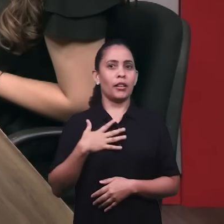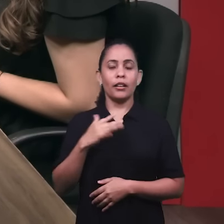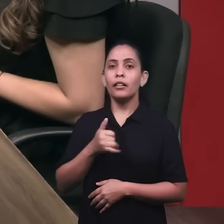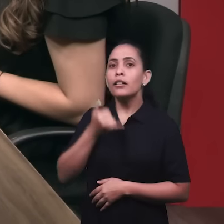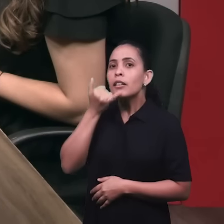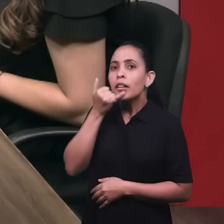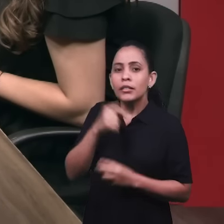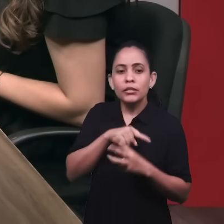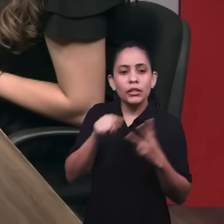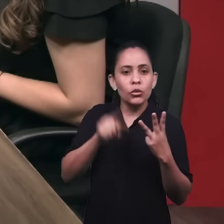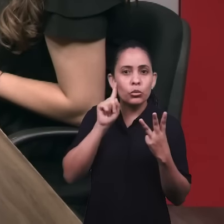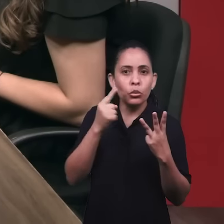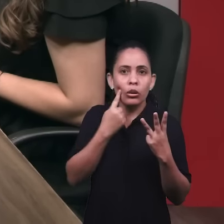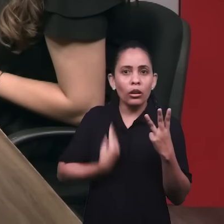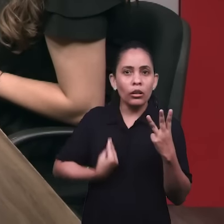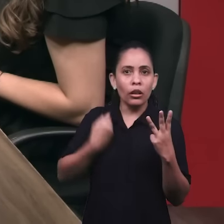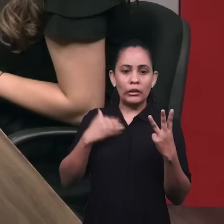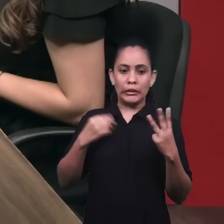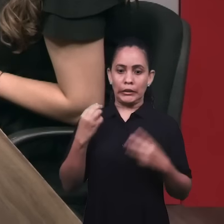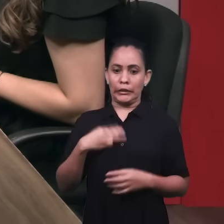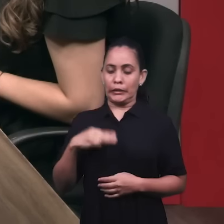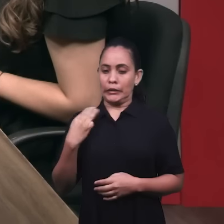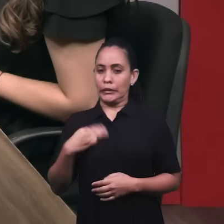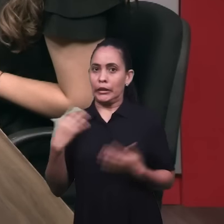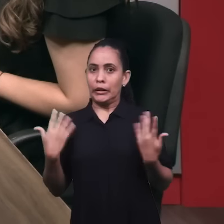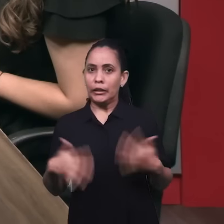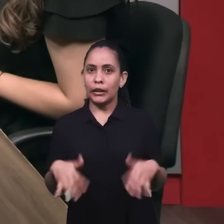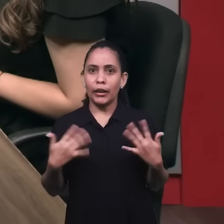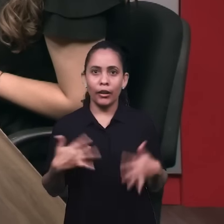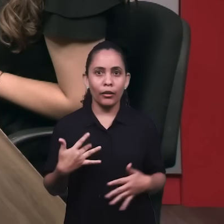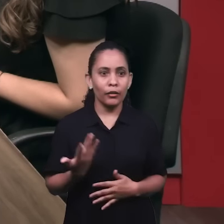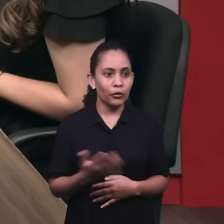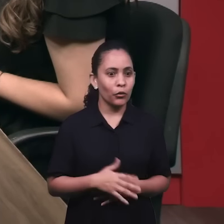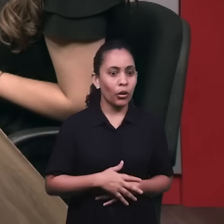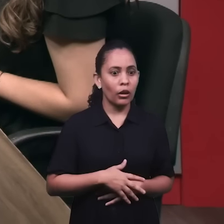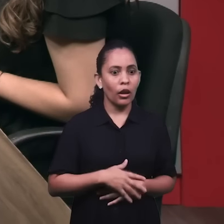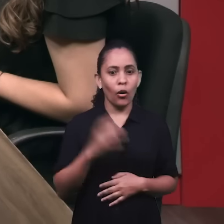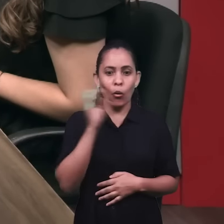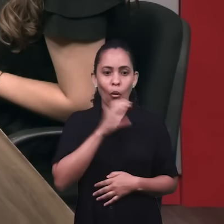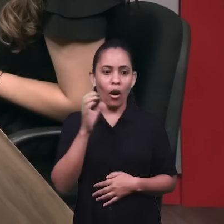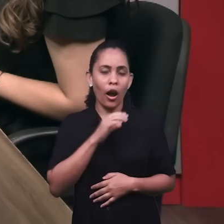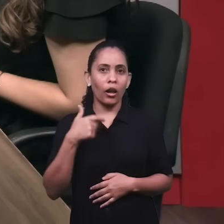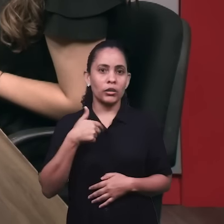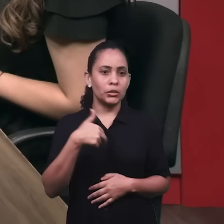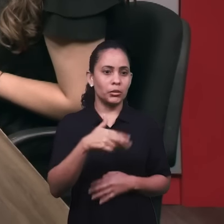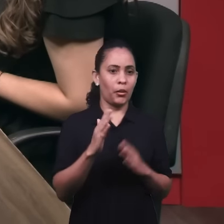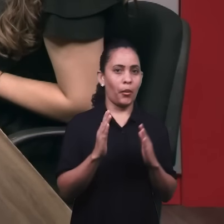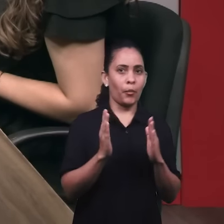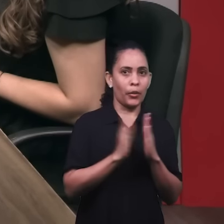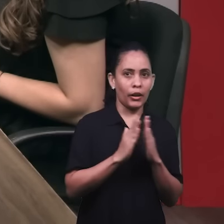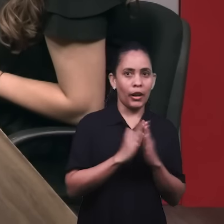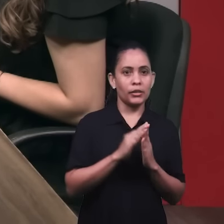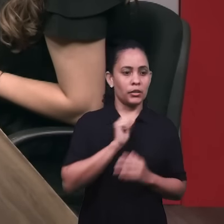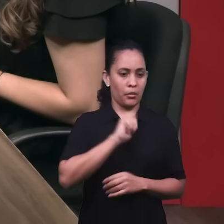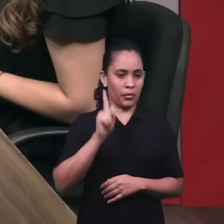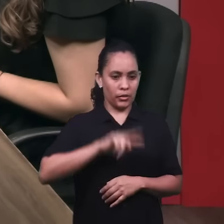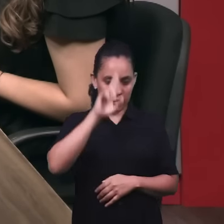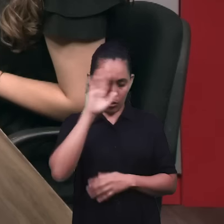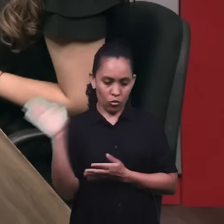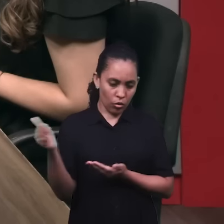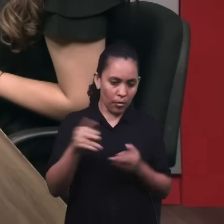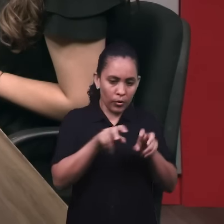atendi, Priscila, tem 3 surdos aqui. Eu falei, misericórdia. Larguei o surdo que eu tava, fui correndo para casa. Mas assim, as irmãs que estavam ali sabiam a paz do Senhor, botou